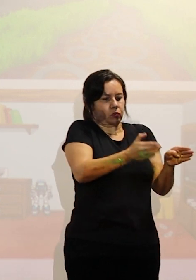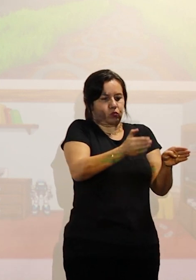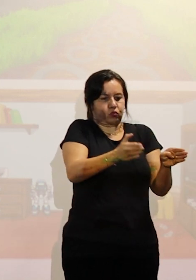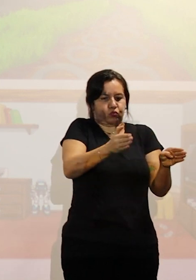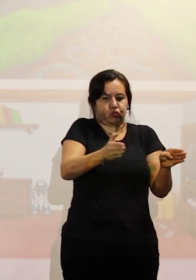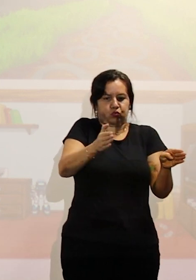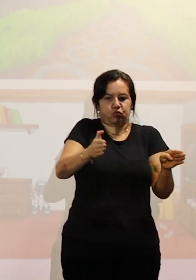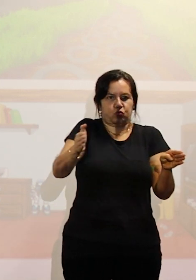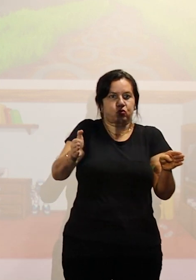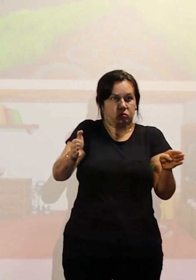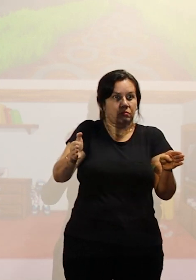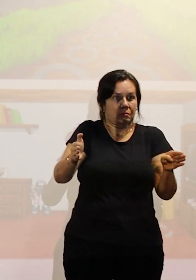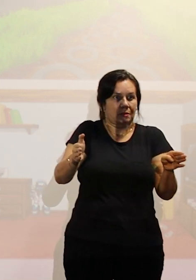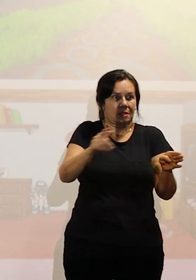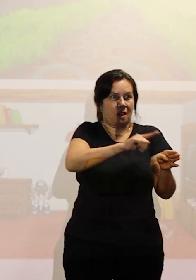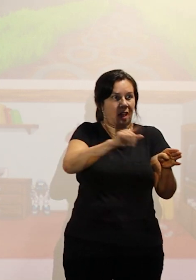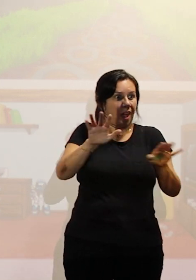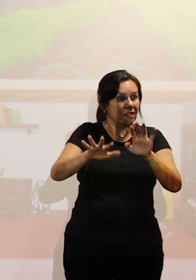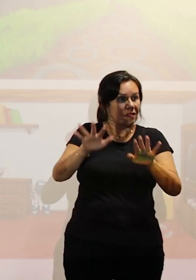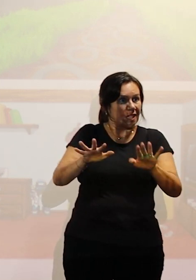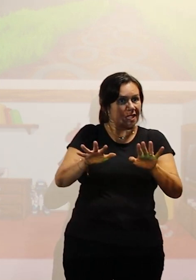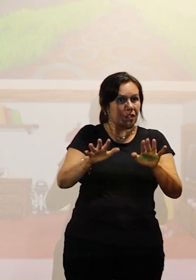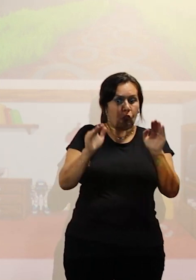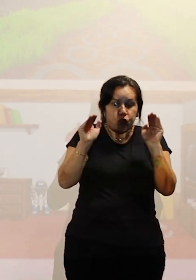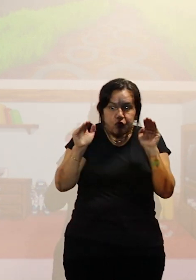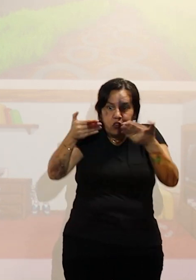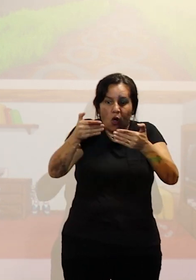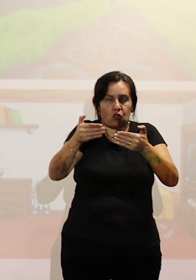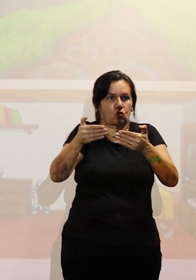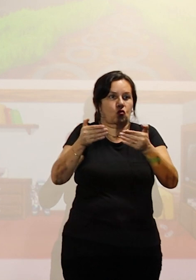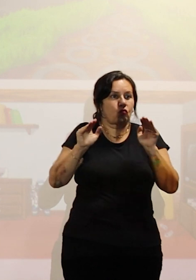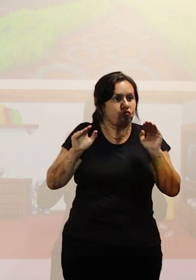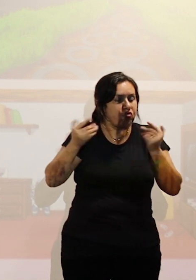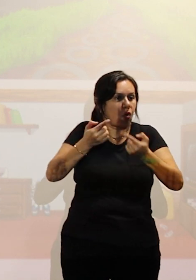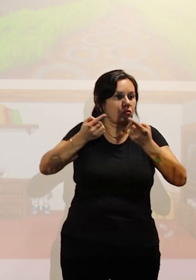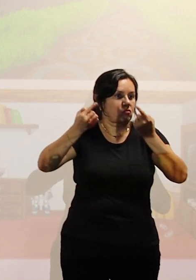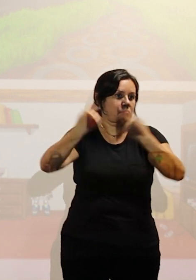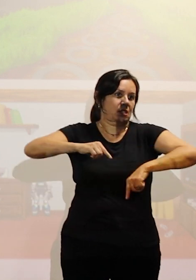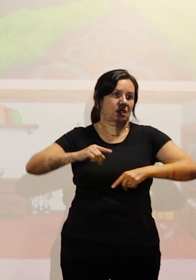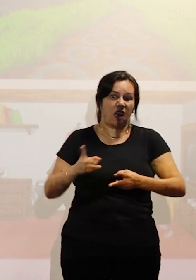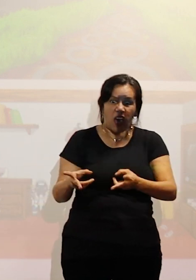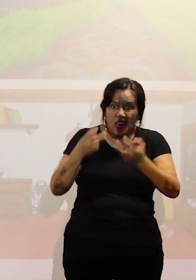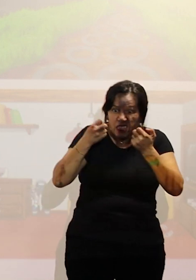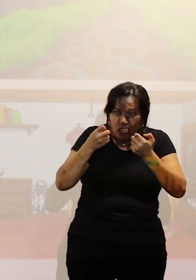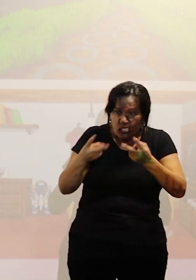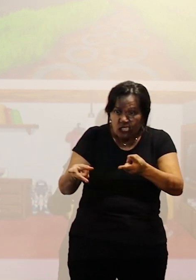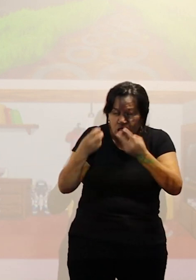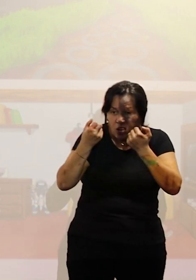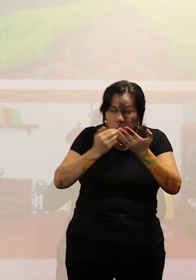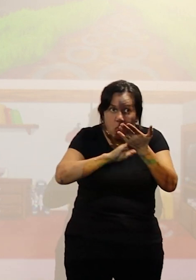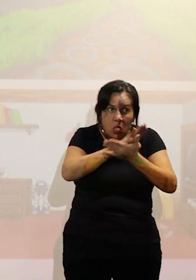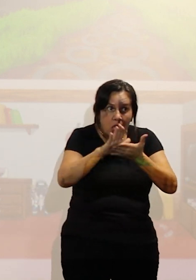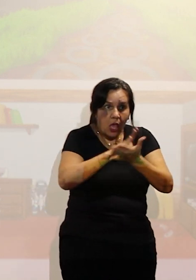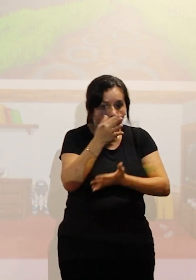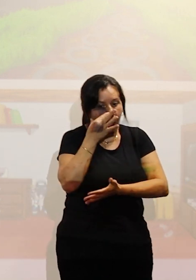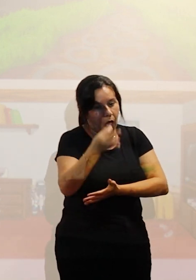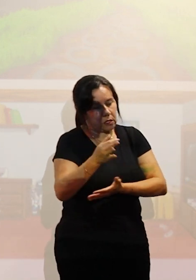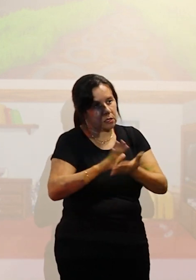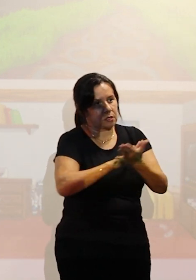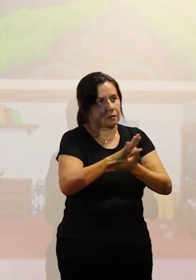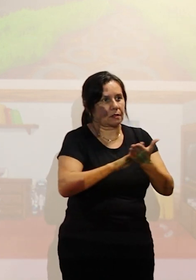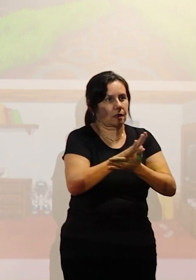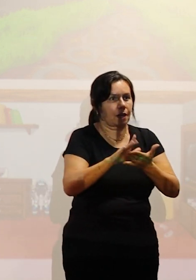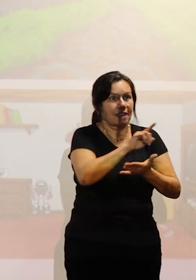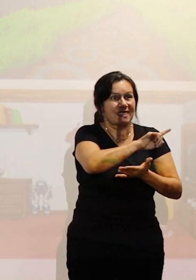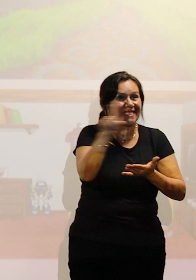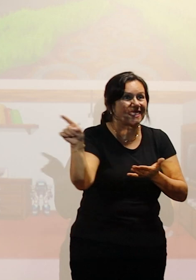que tem muito jogador, que é um jogador que é muito focado em competição, em gameplay, às vezes o jogador não presta atenção em nada. Ele, assim, se não é o inimigo, se não é o